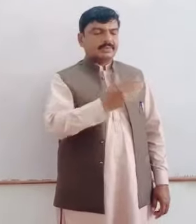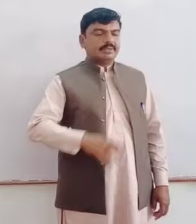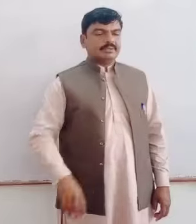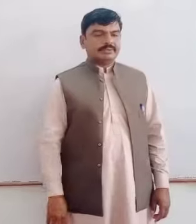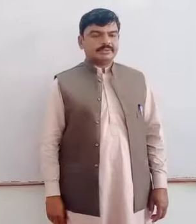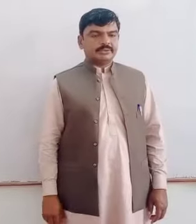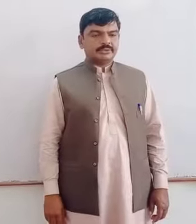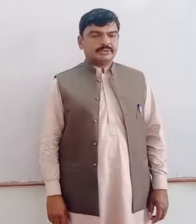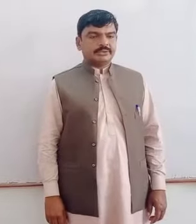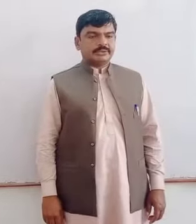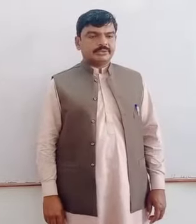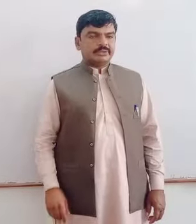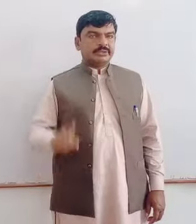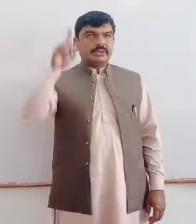मजहब, मुशरिक,